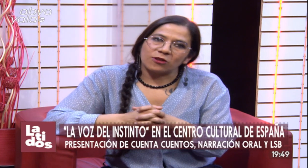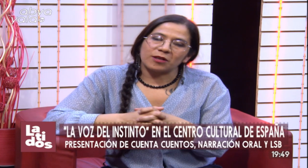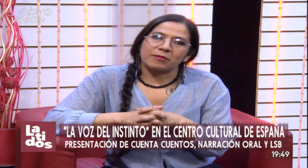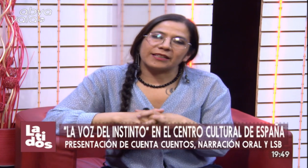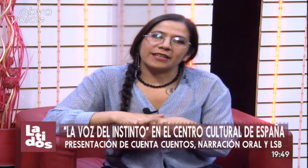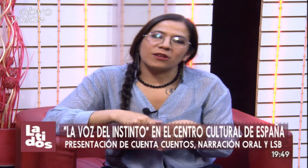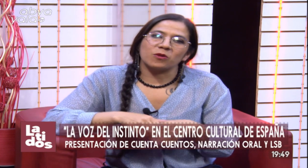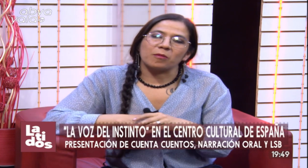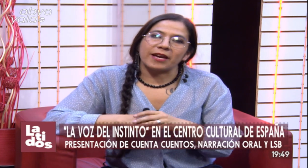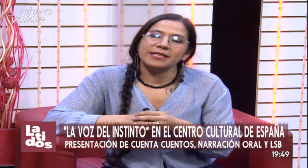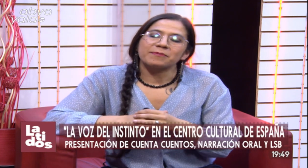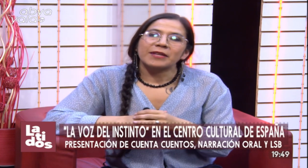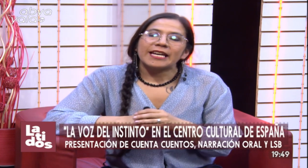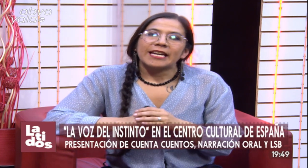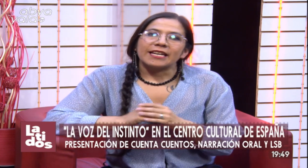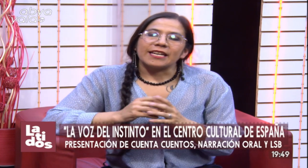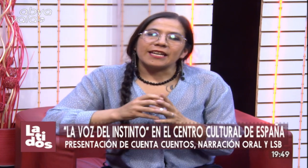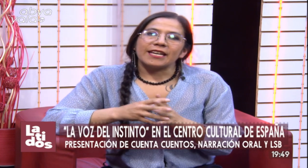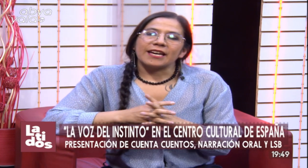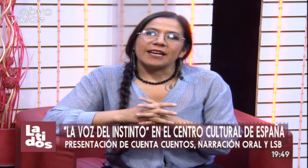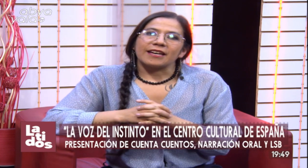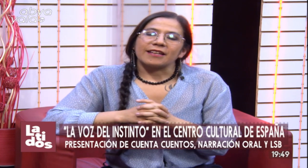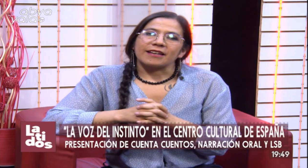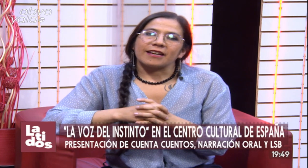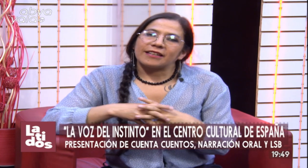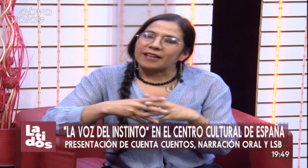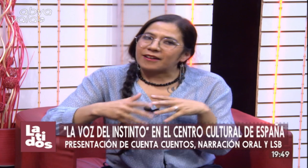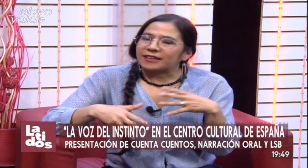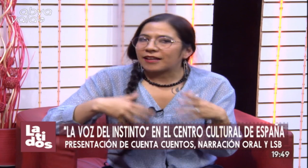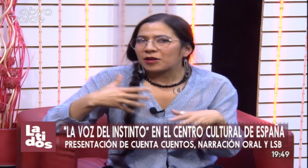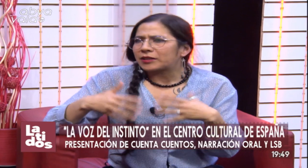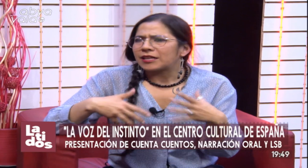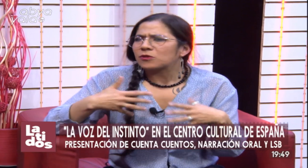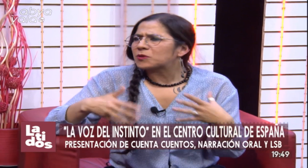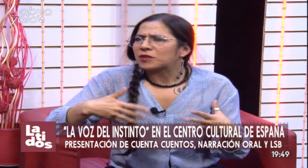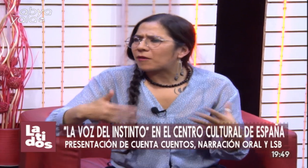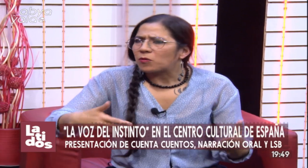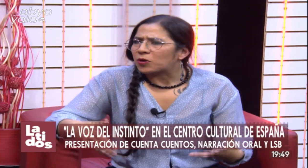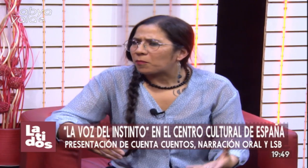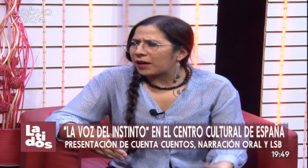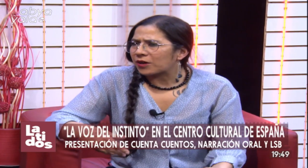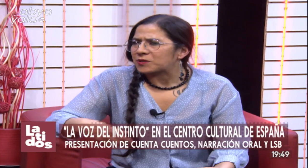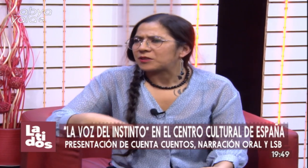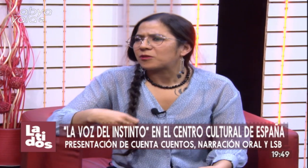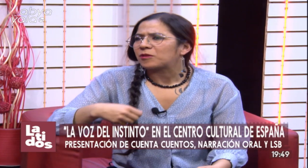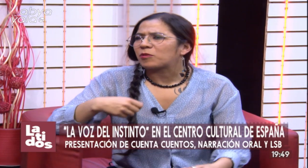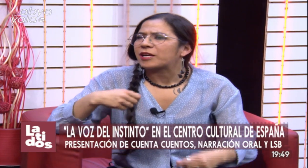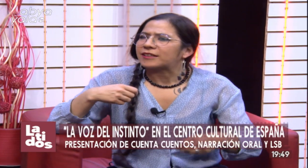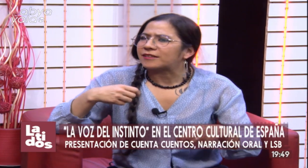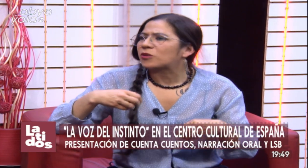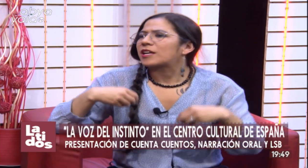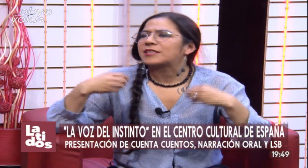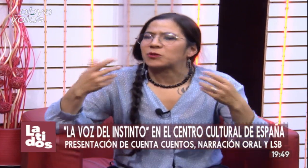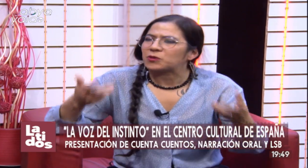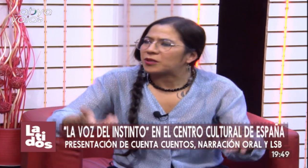taller de un mes. Y en el trabajo del taller no es un trabajo muy complejo, sino poder entender cuál es la estructura de un